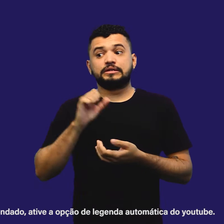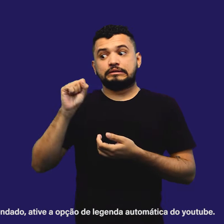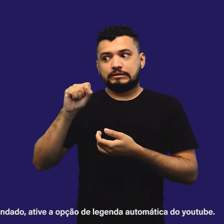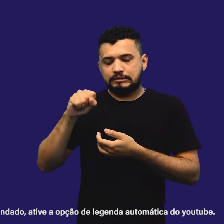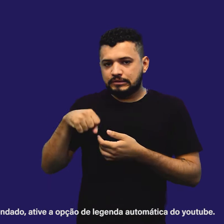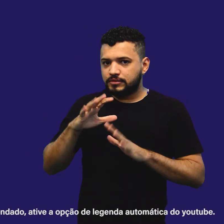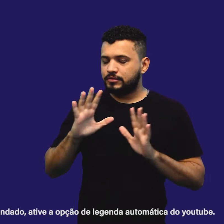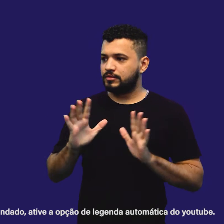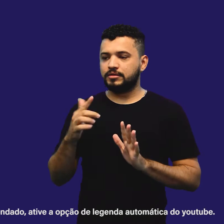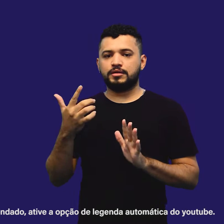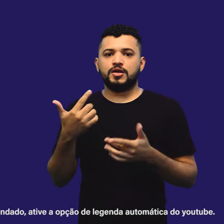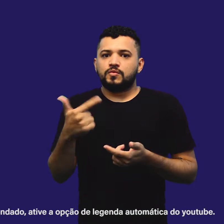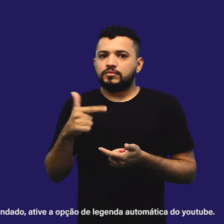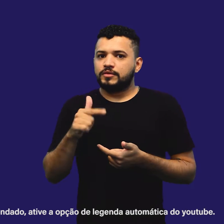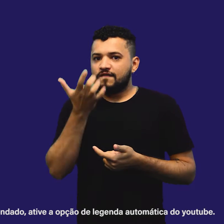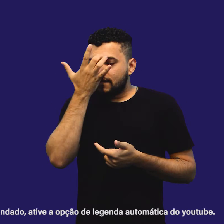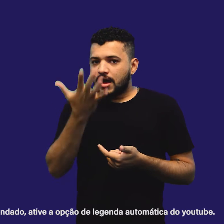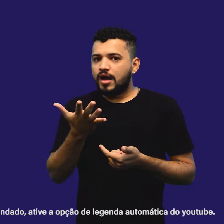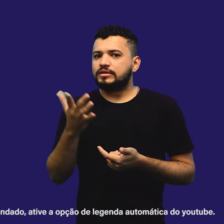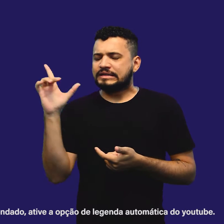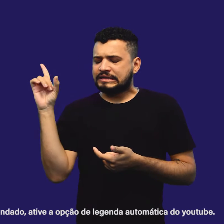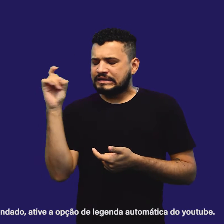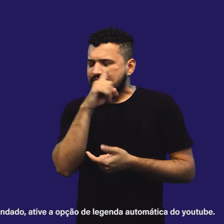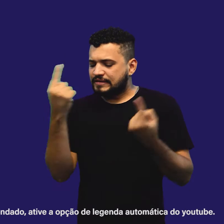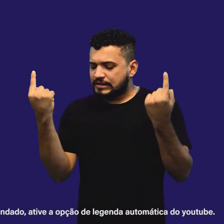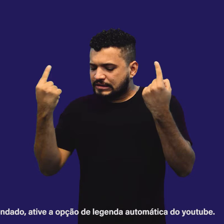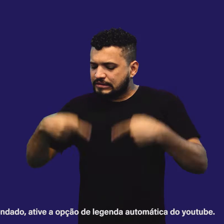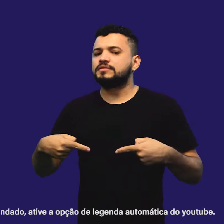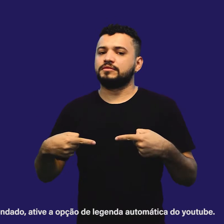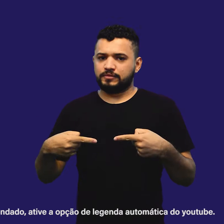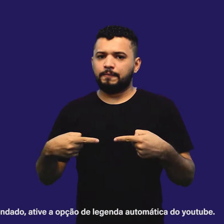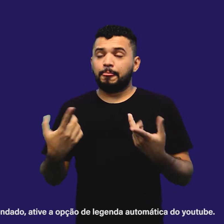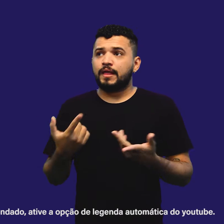Sem dúvidas, não foi fácil mesmo. Foi bastante desafiador.